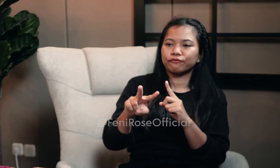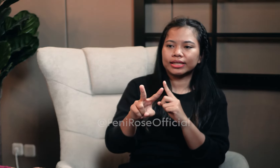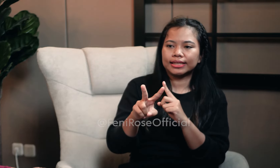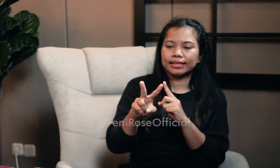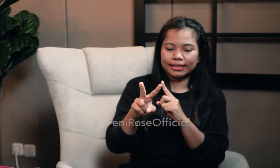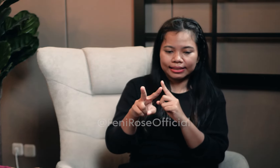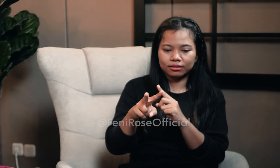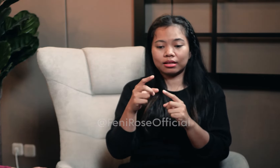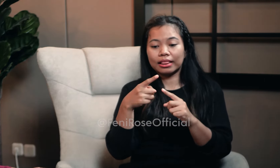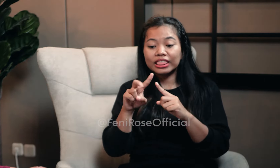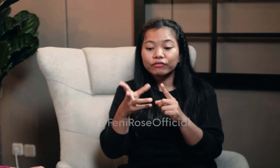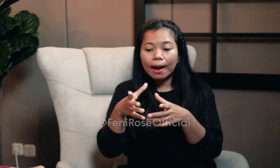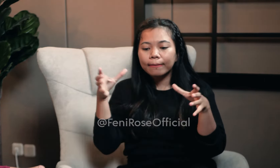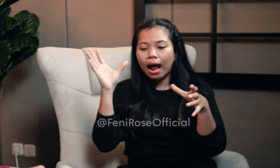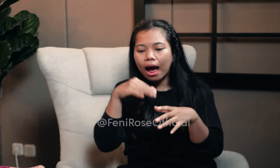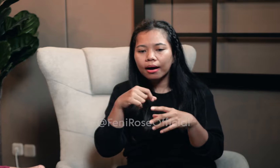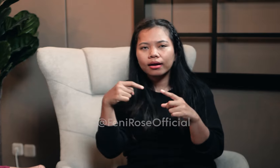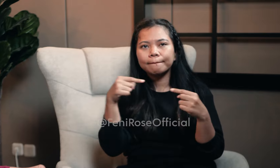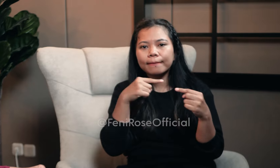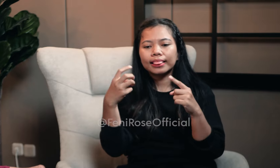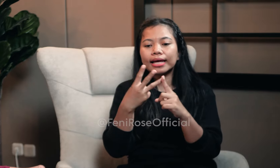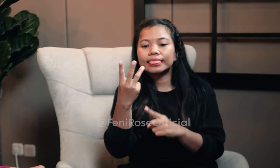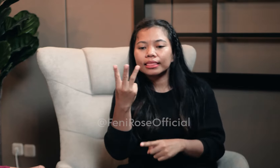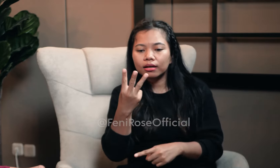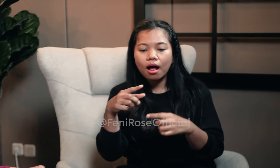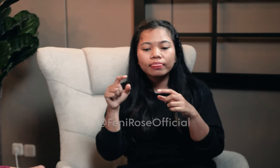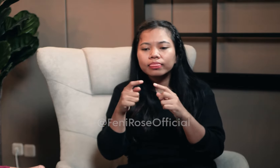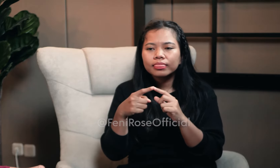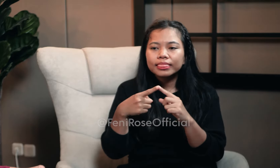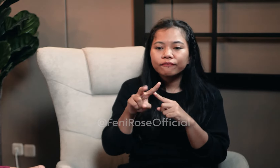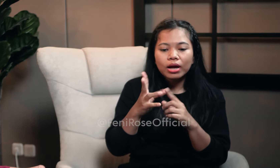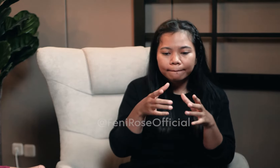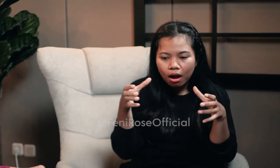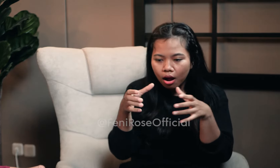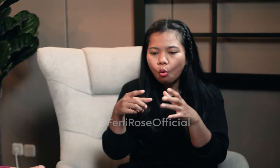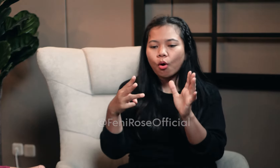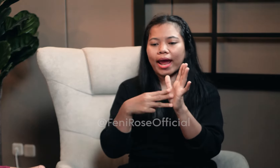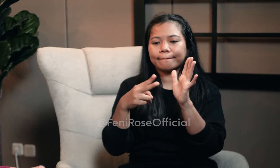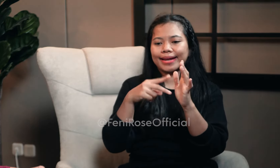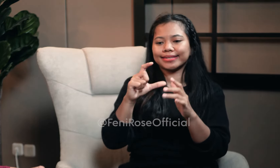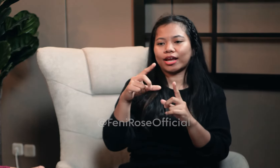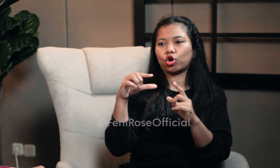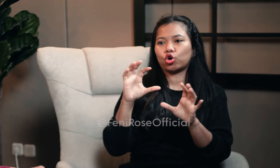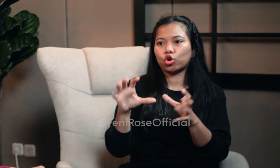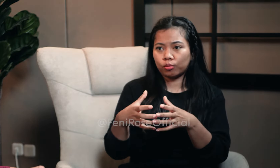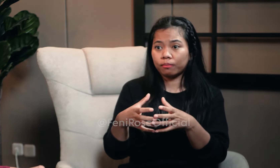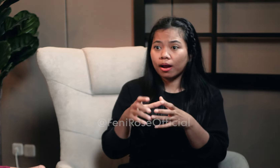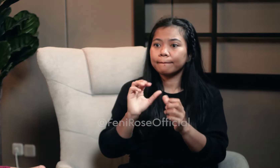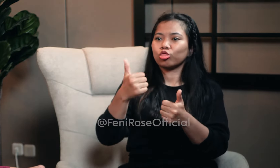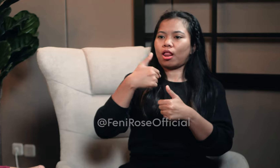ke KPU dan beberapa TV nasional lain seperti itu mengenai debat ketiga tuh konsepnya akan seperti apa Heeh